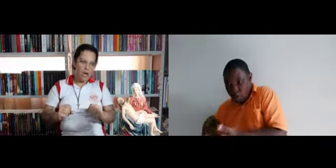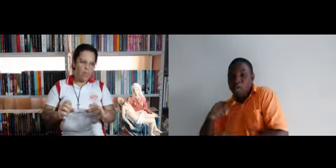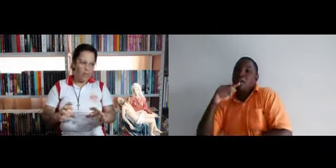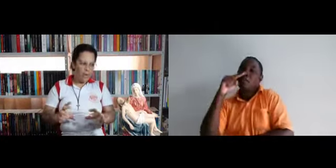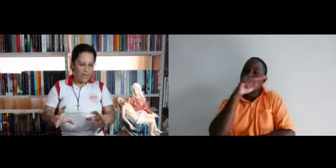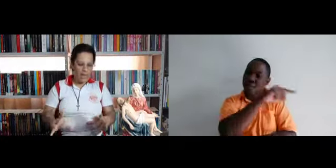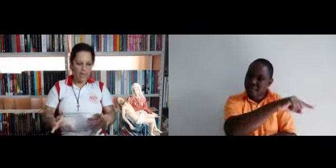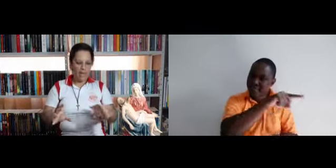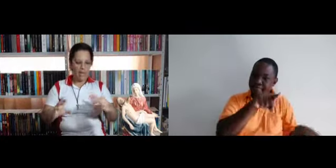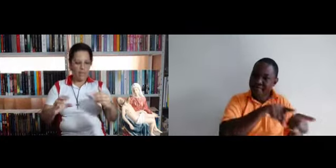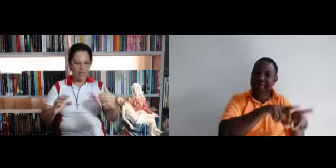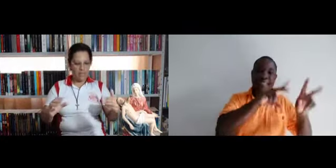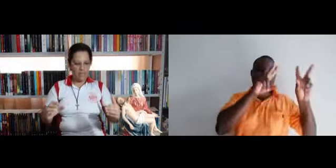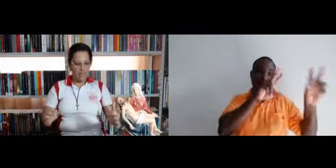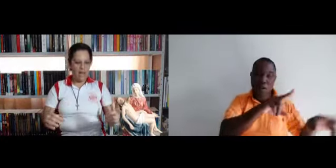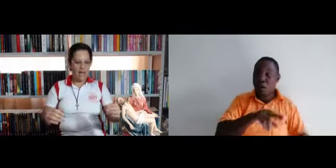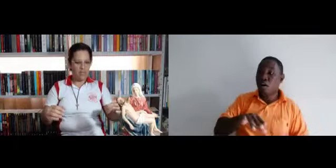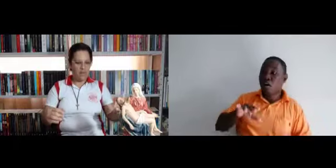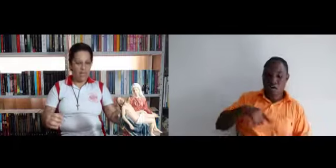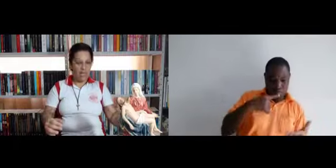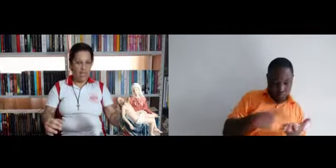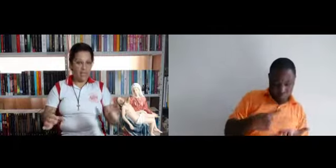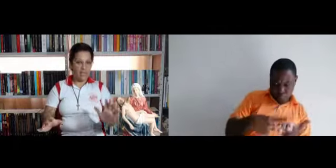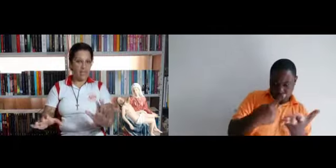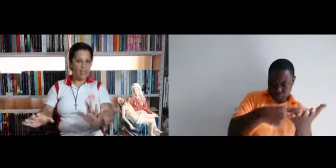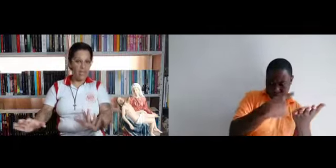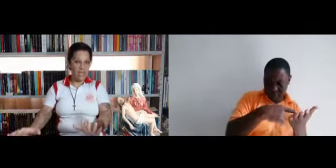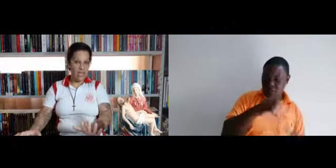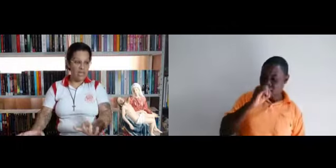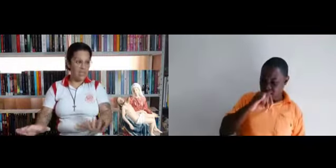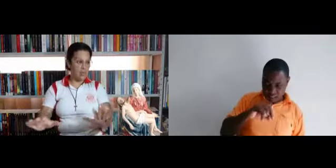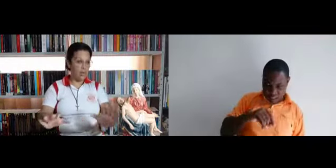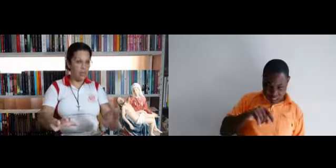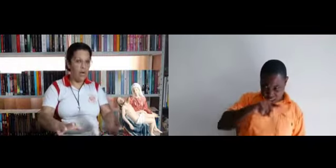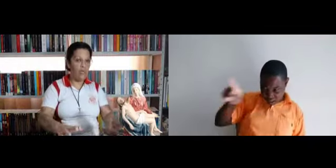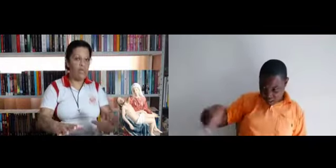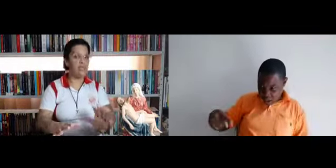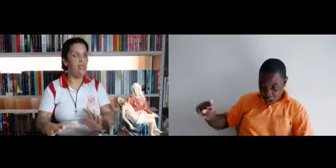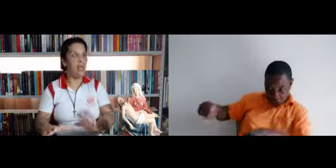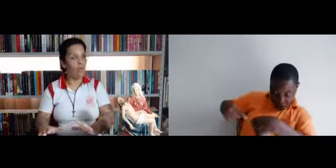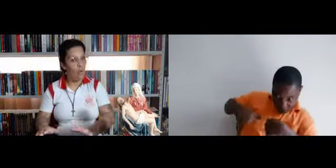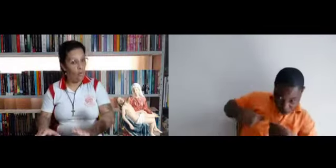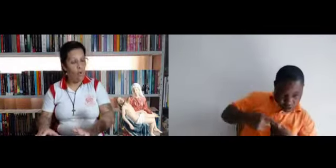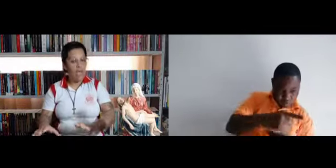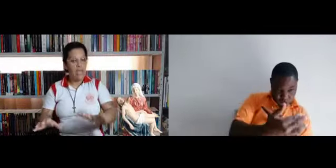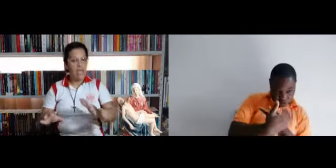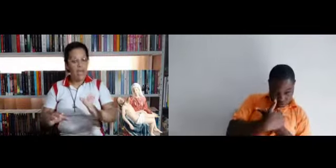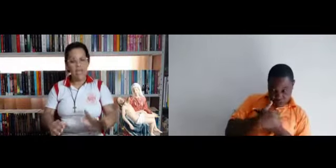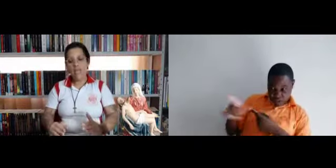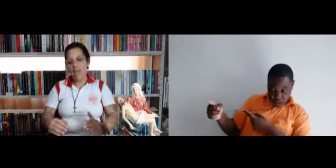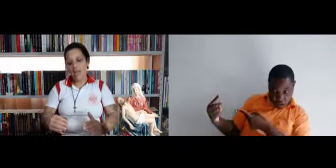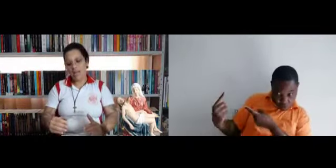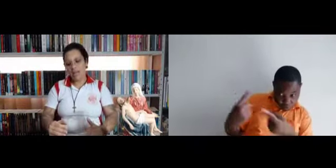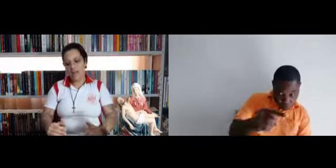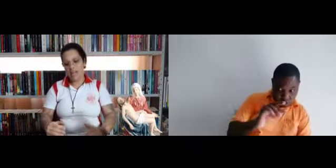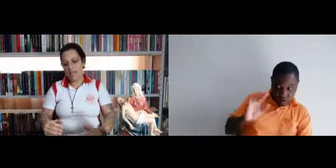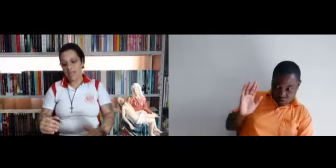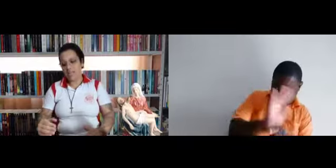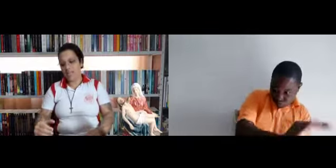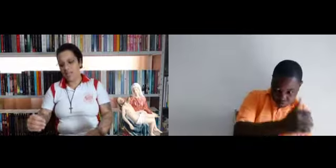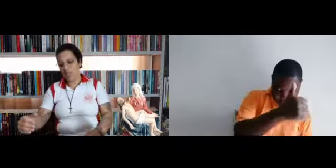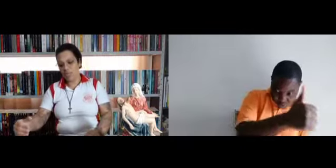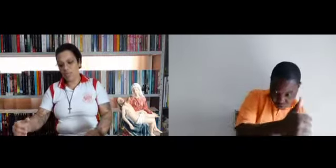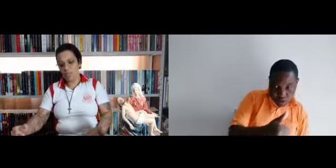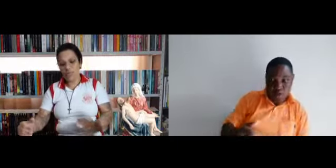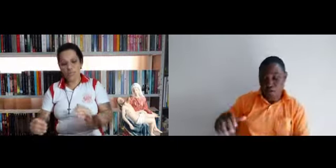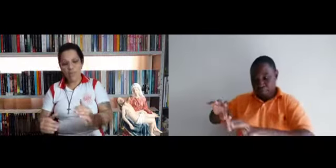tranquilidade. Por quê? Porque se prepara para uma guerra. Essa guerra viria, resta saber quando, resta saber como. E aí ela levaria as